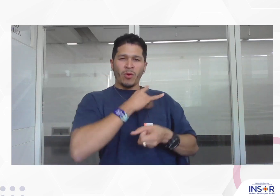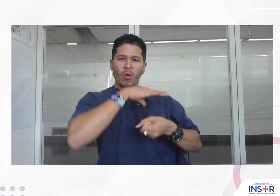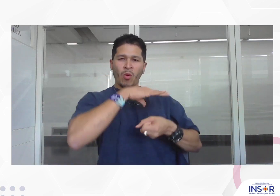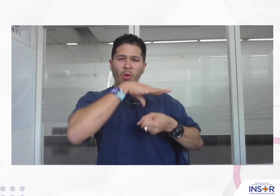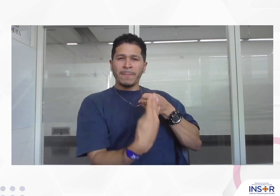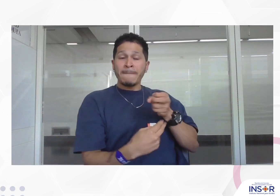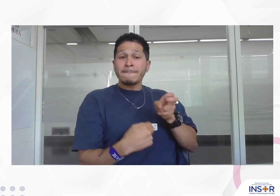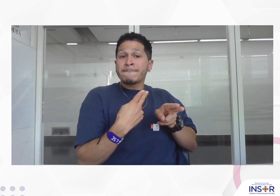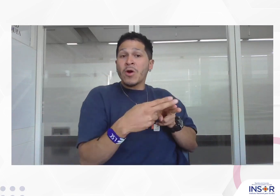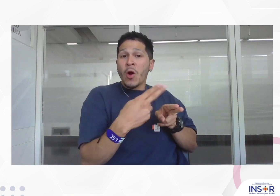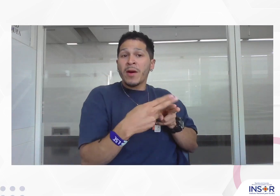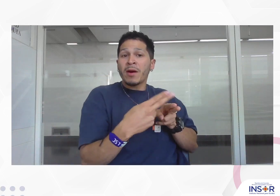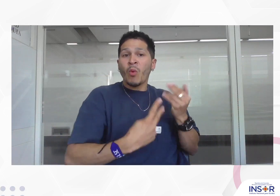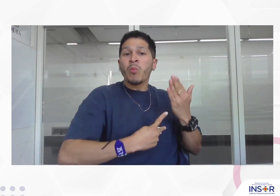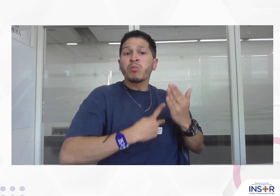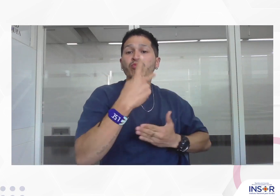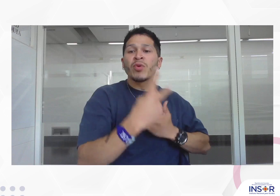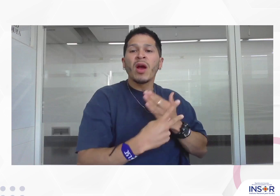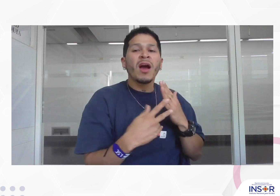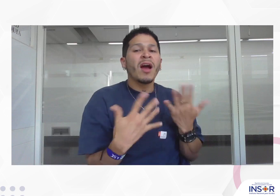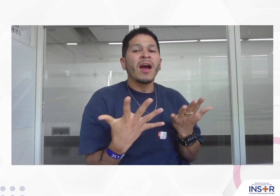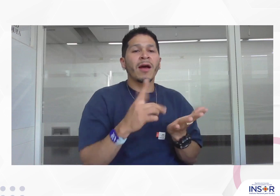talleres, cursos o demás